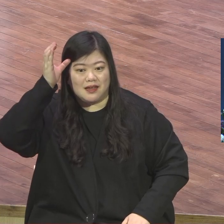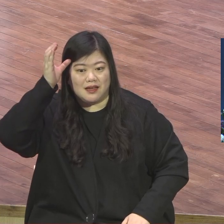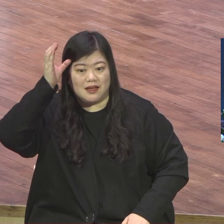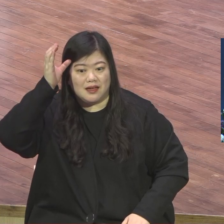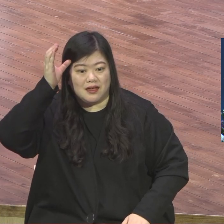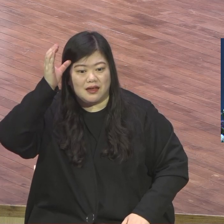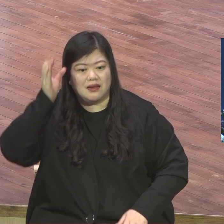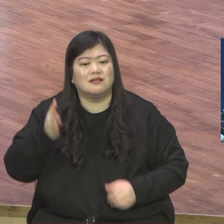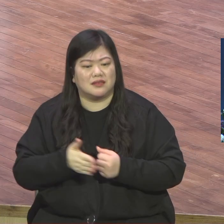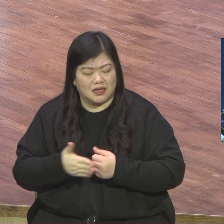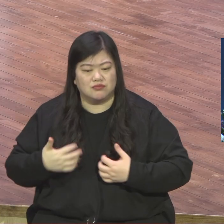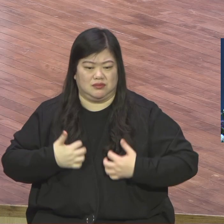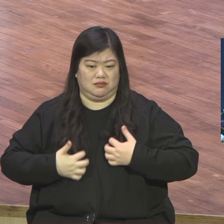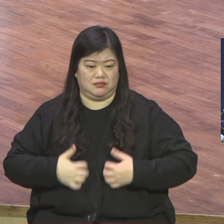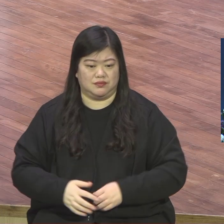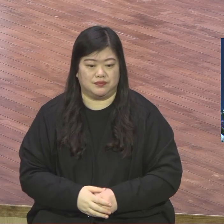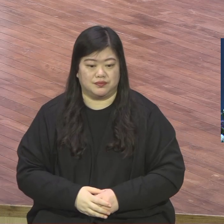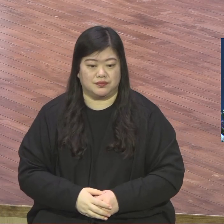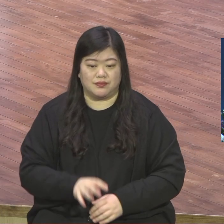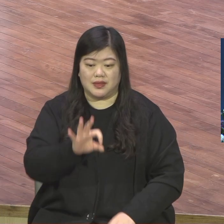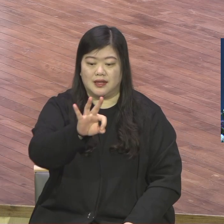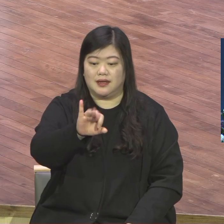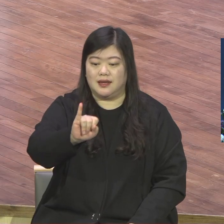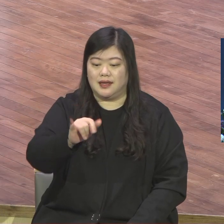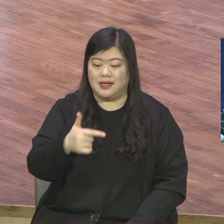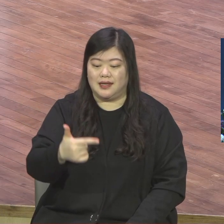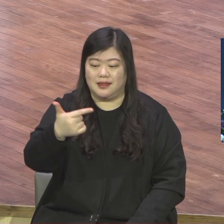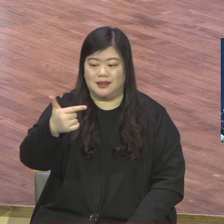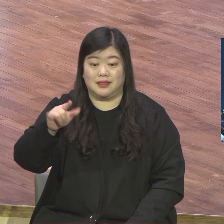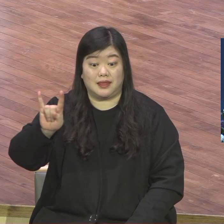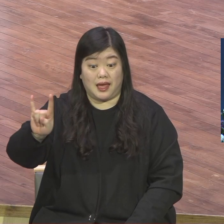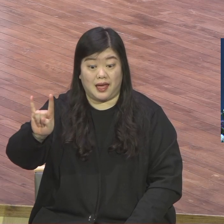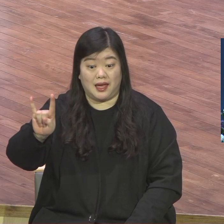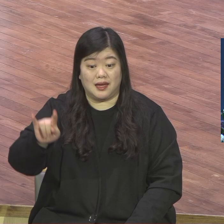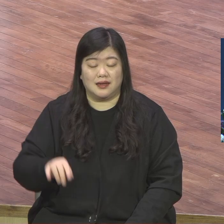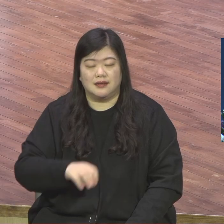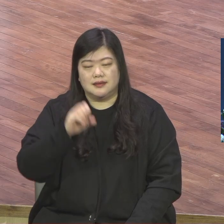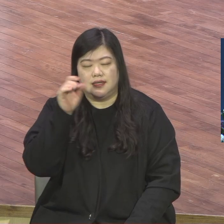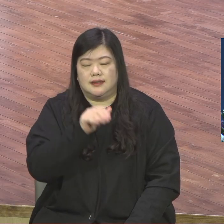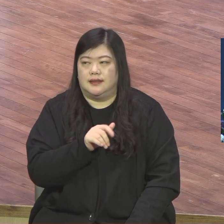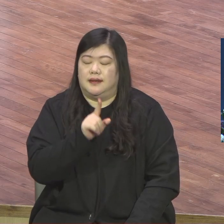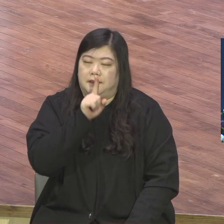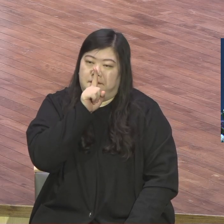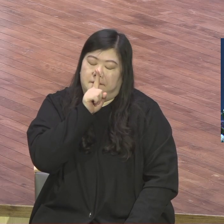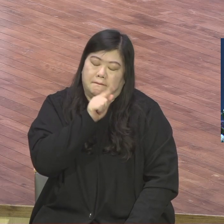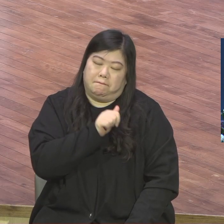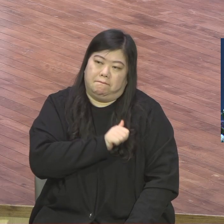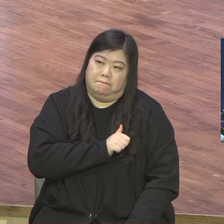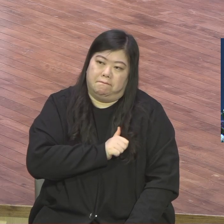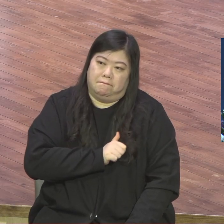인내는 막연하게 참는 거 아니에요. 인내는 막연하게 참는다 그 아니에요.